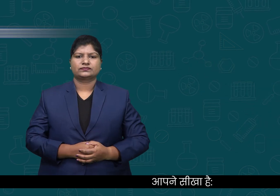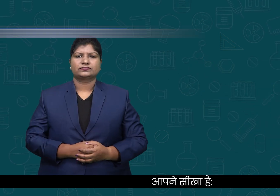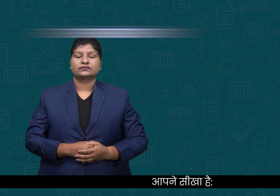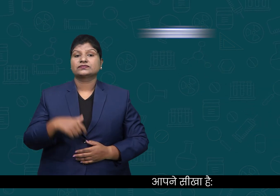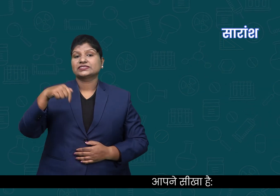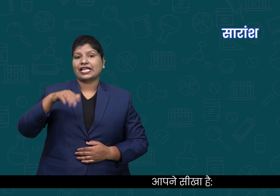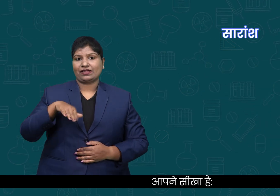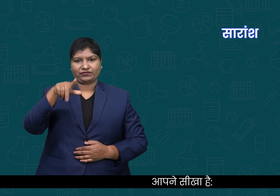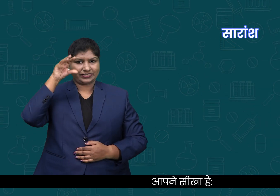आपने क्या सीखा?